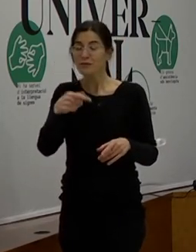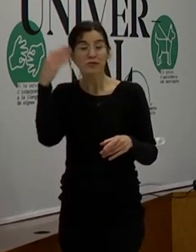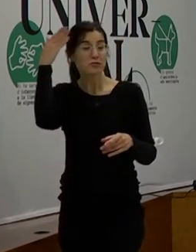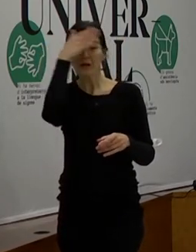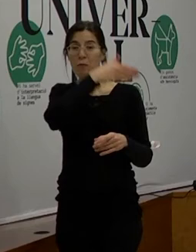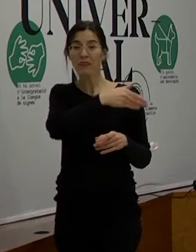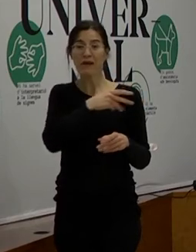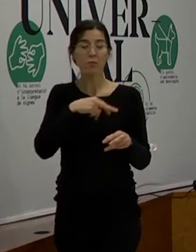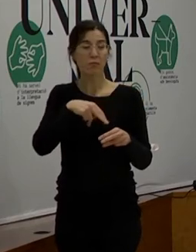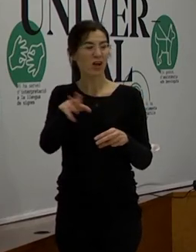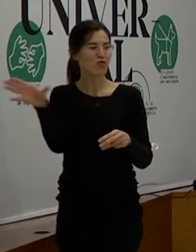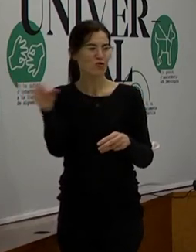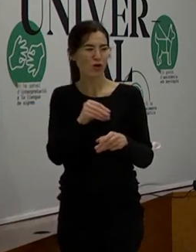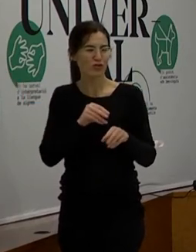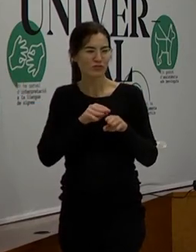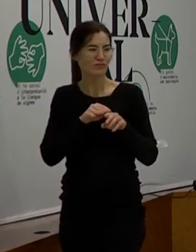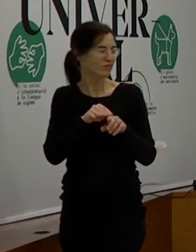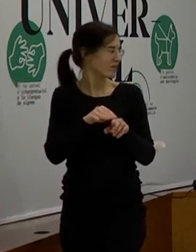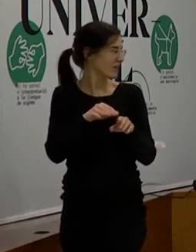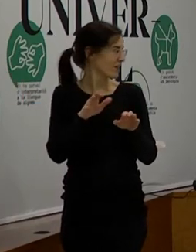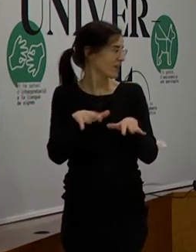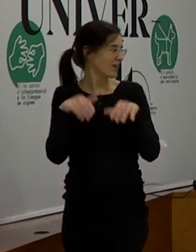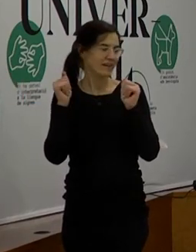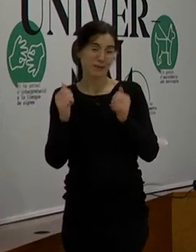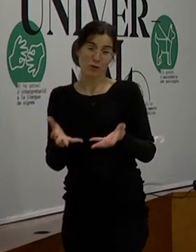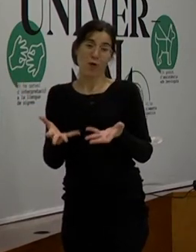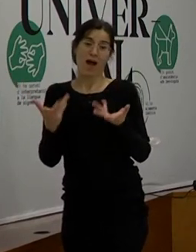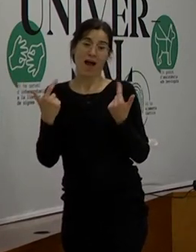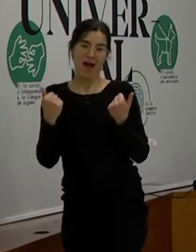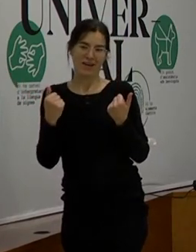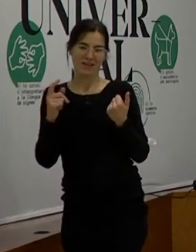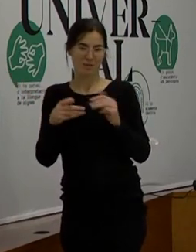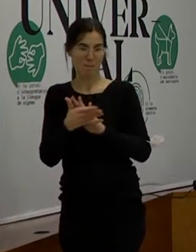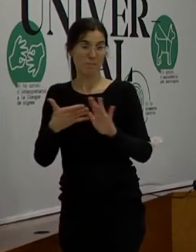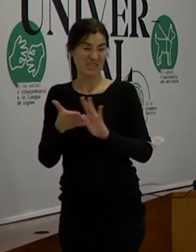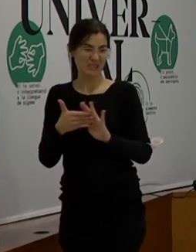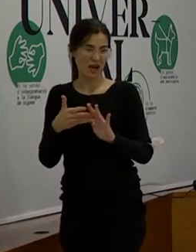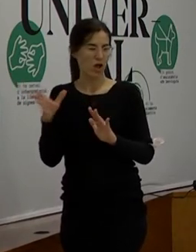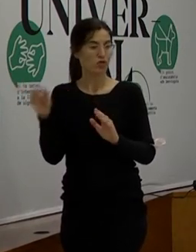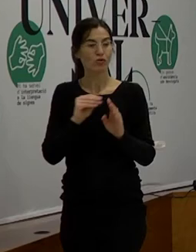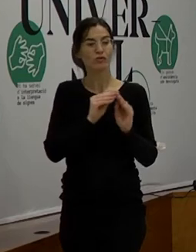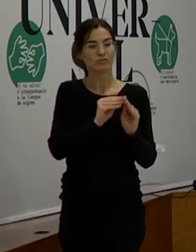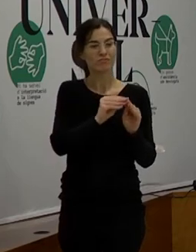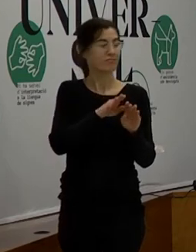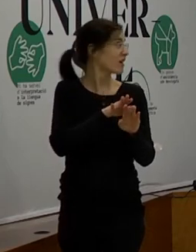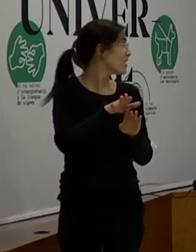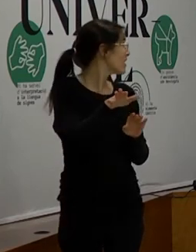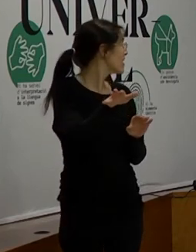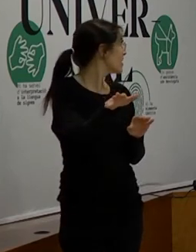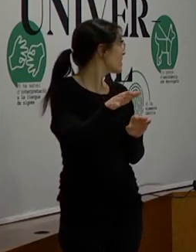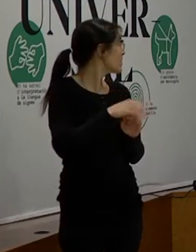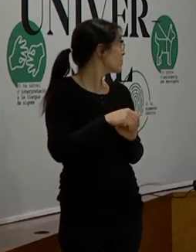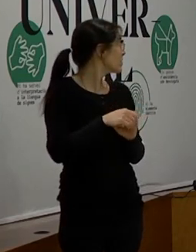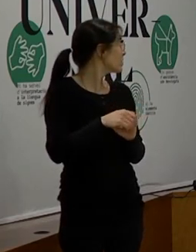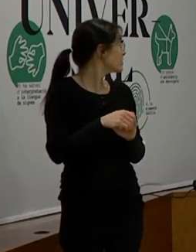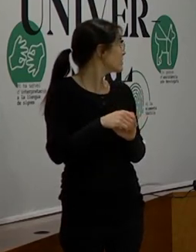cuenta, todos, menos los ágiles y que tienen prisa, todos van por la rampa. Una otra cosa es lo que has dicho tú,